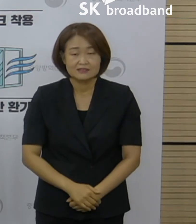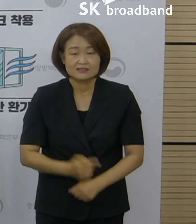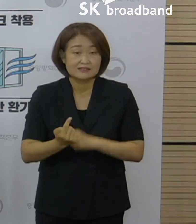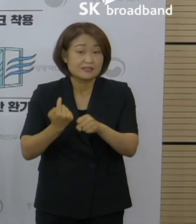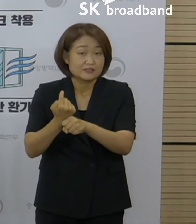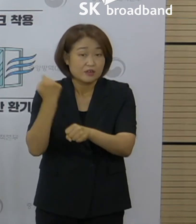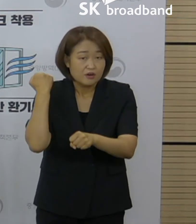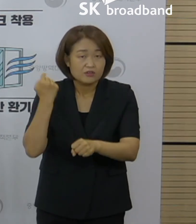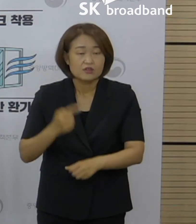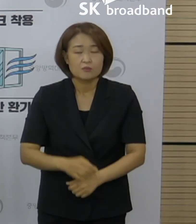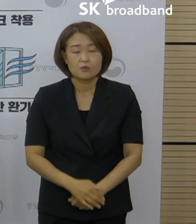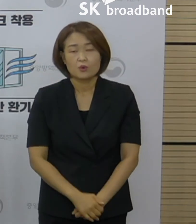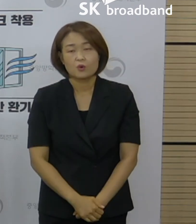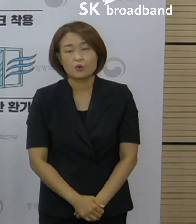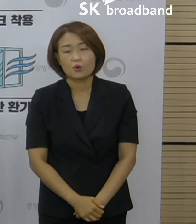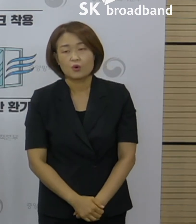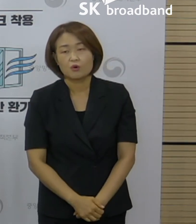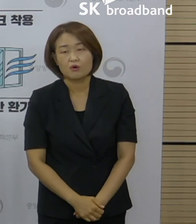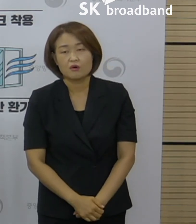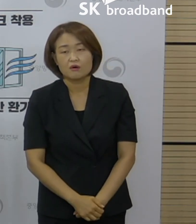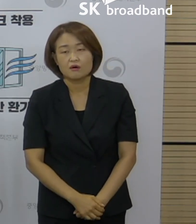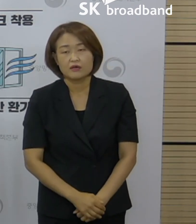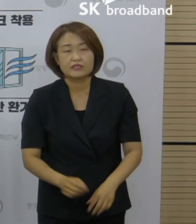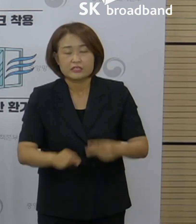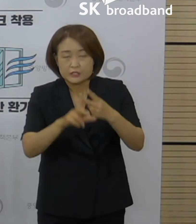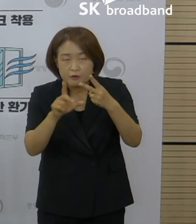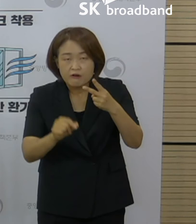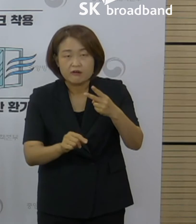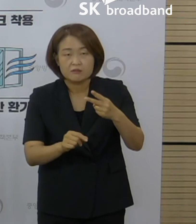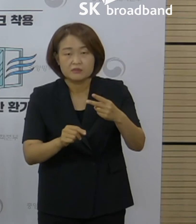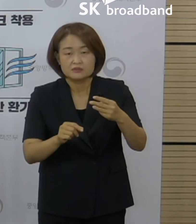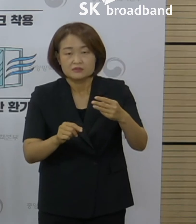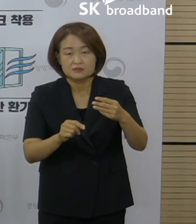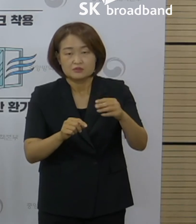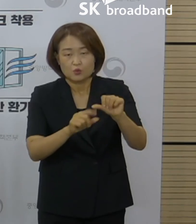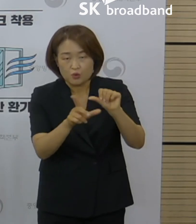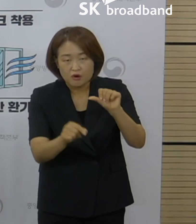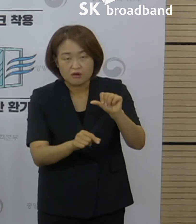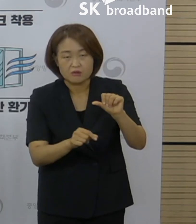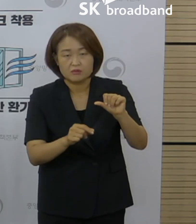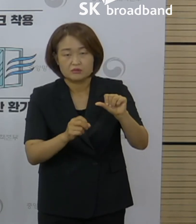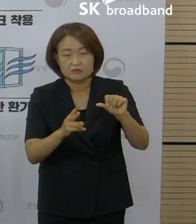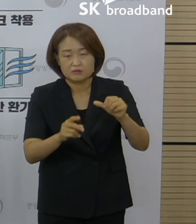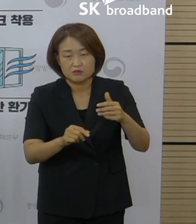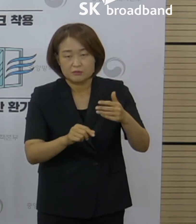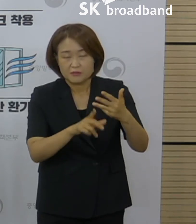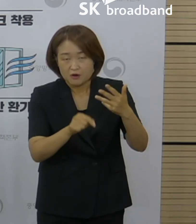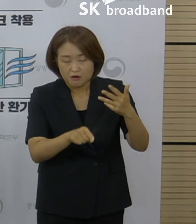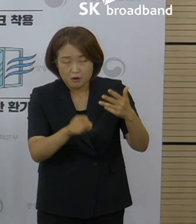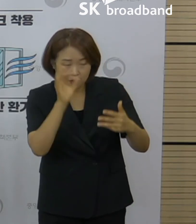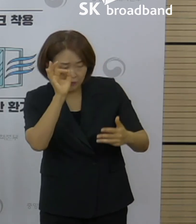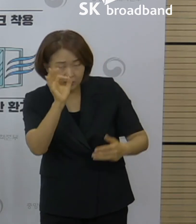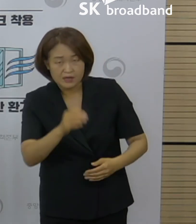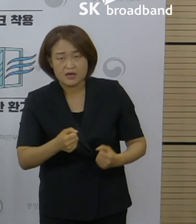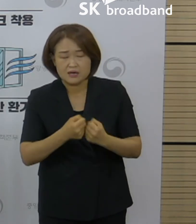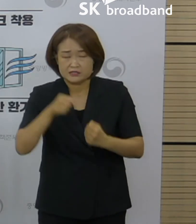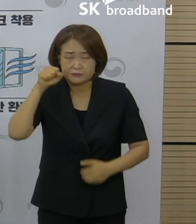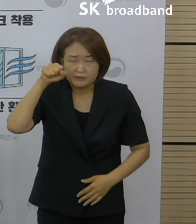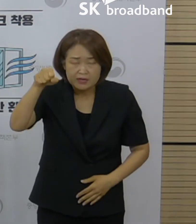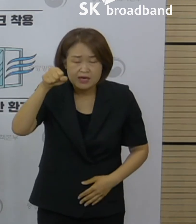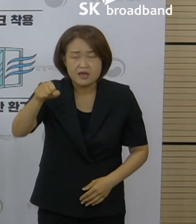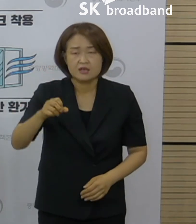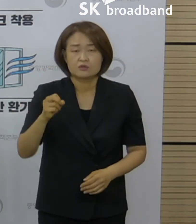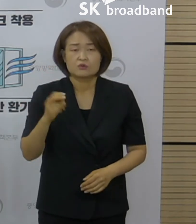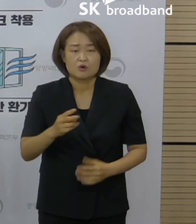경험했던 중심적인 폭발을 일으킬 수 있는 집단 또는 활동 중에 집회나 시위나 이러한